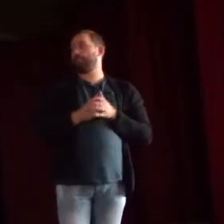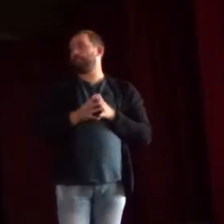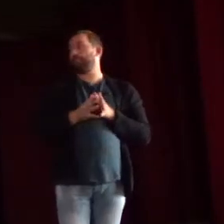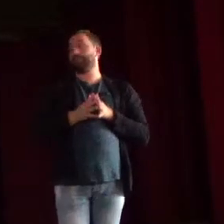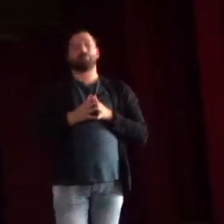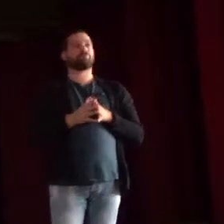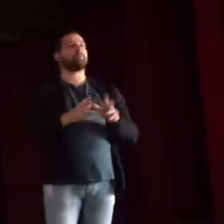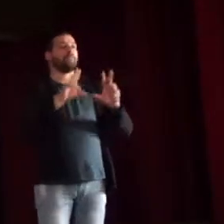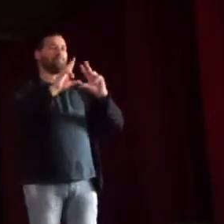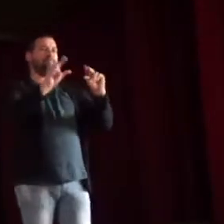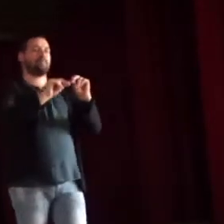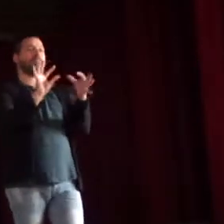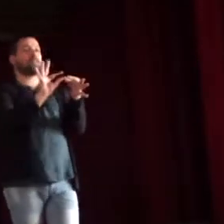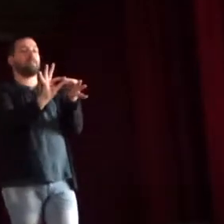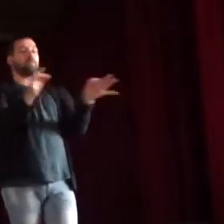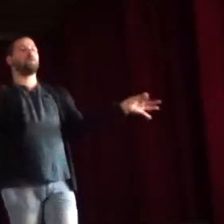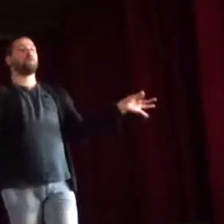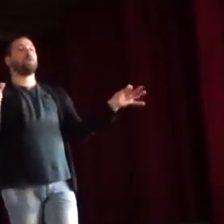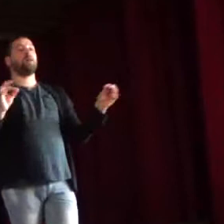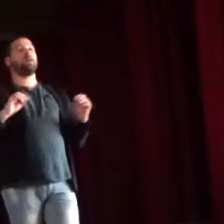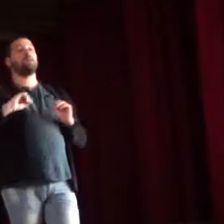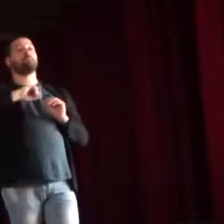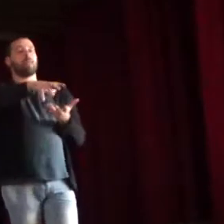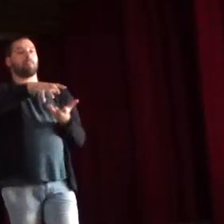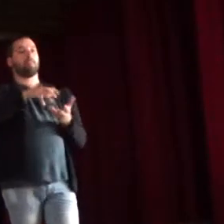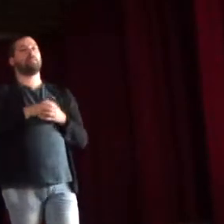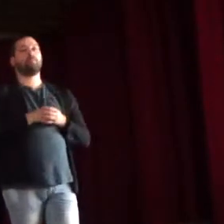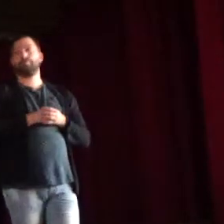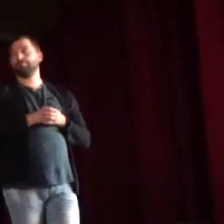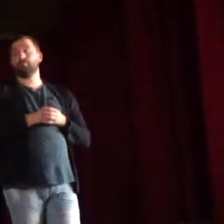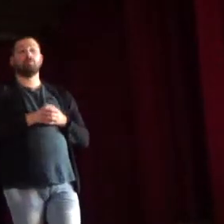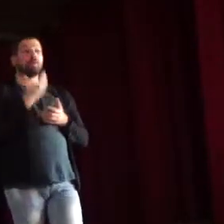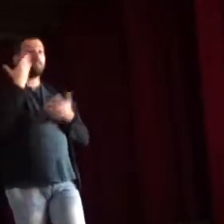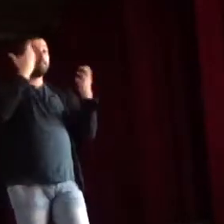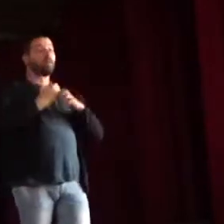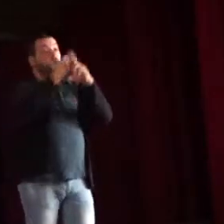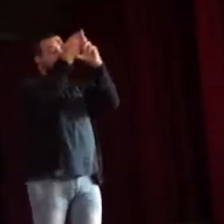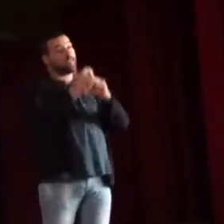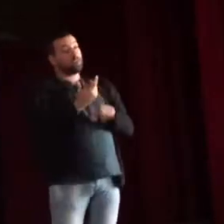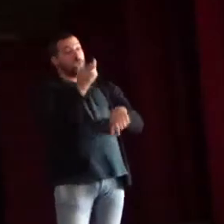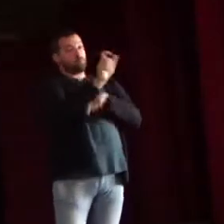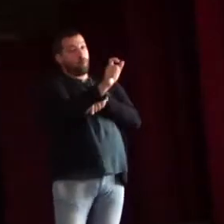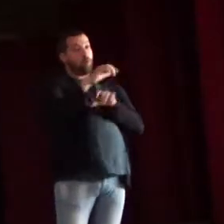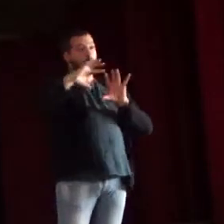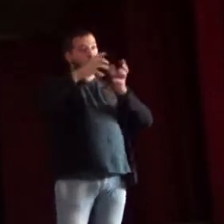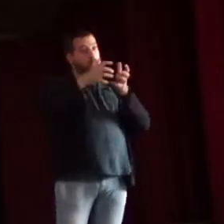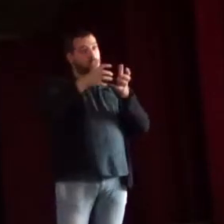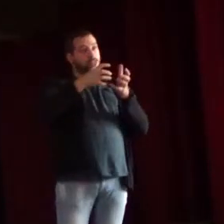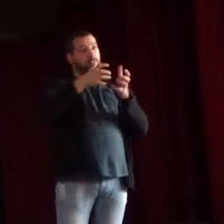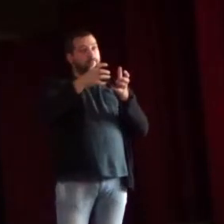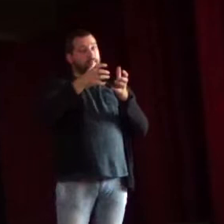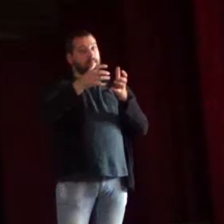Je vais vous raconter l'histoire des planètes. Pour être une planète, pour rentrer dans la classe des